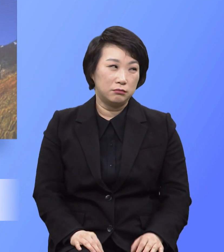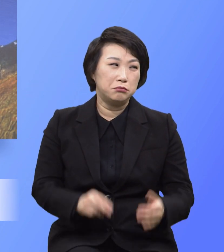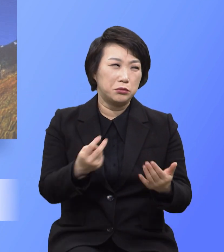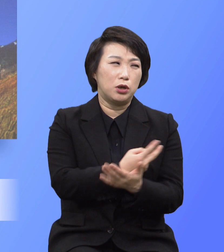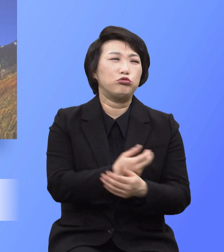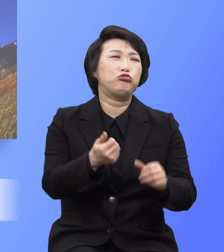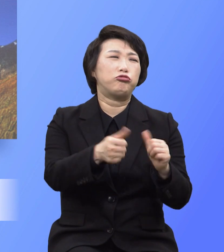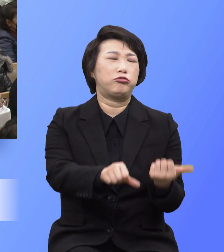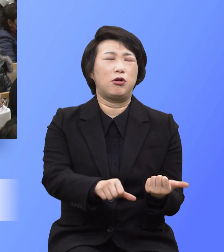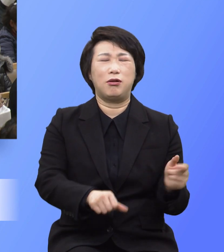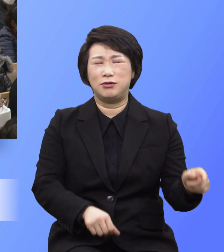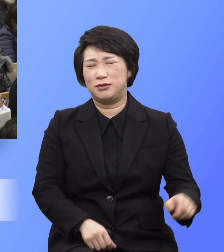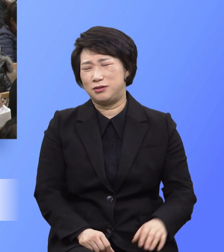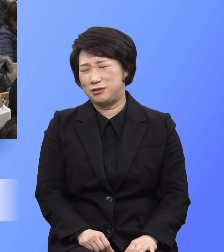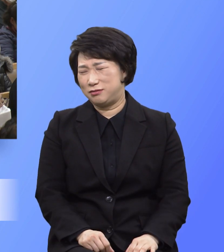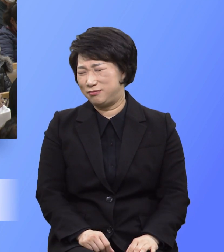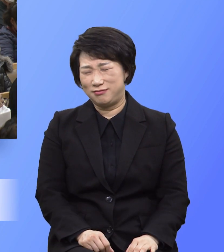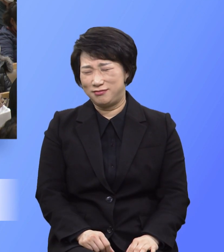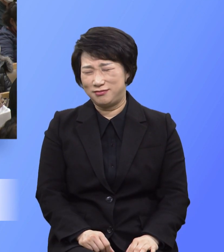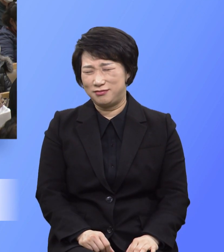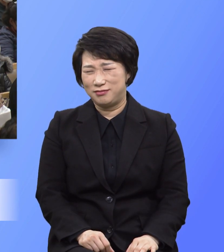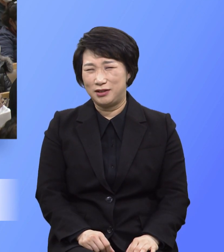죽어.